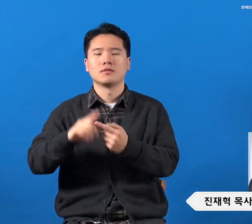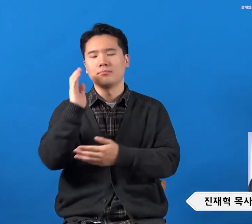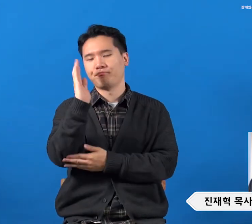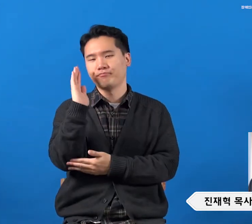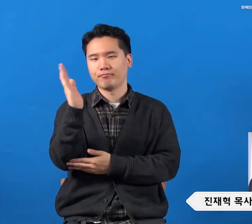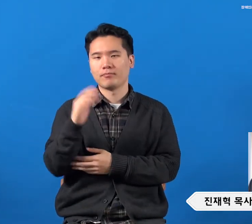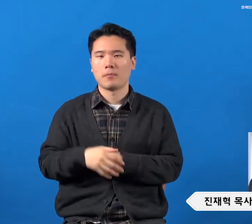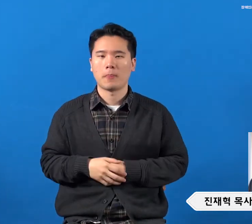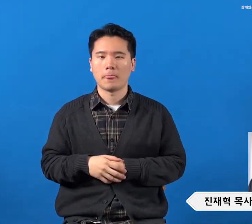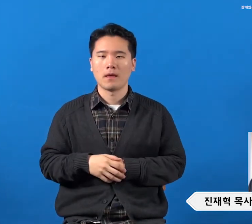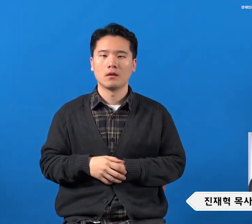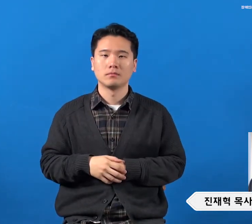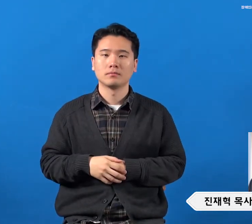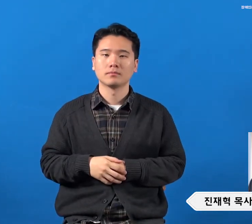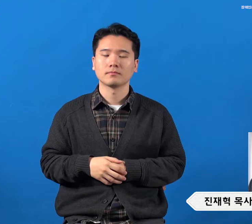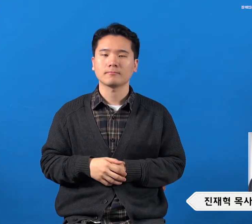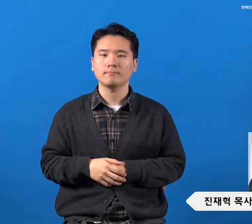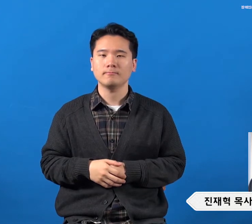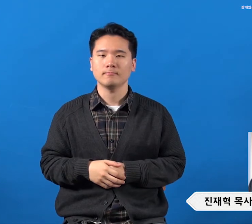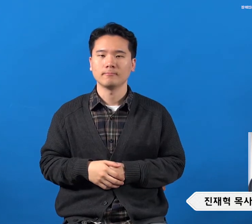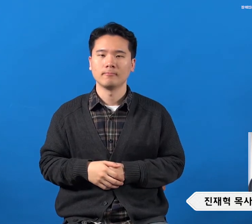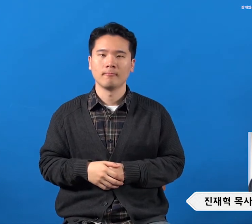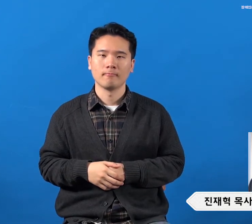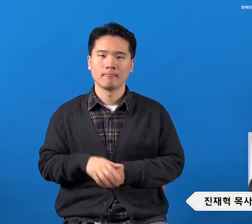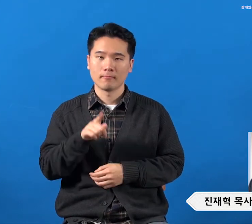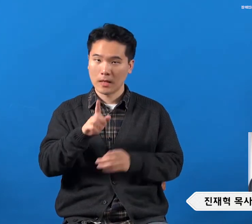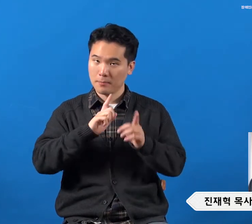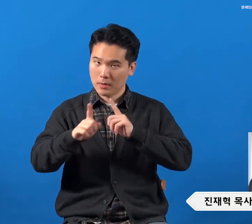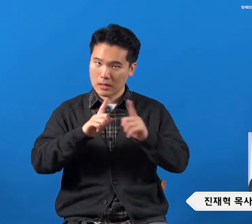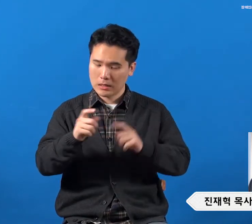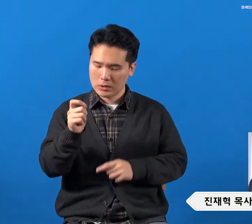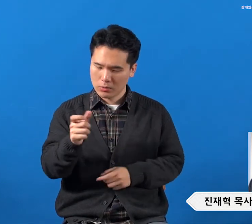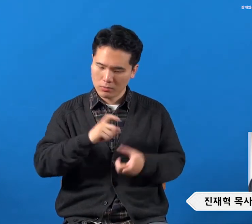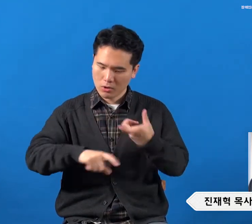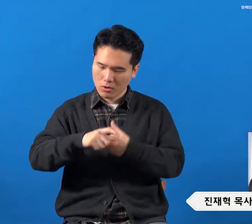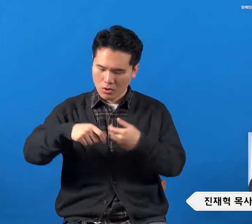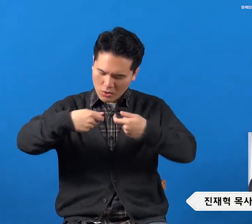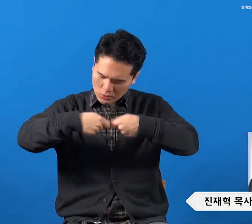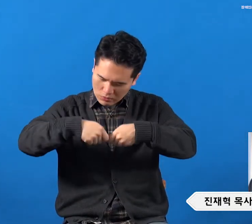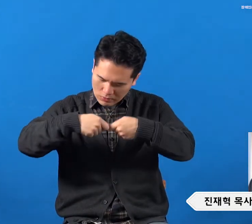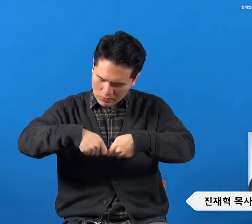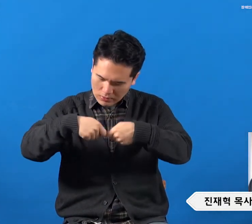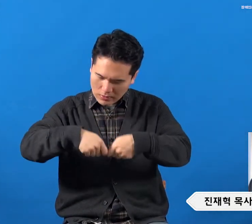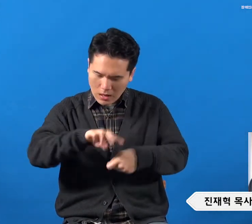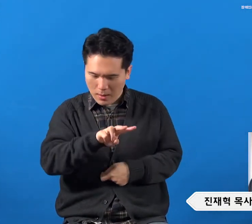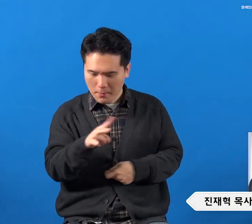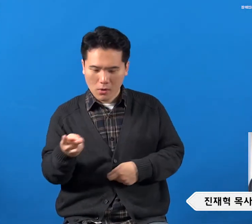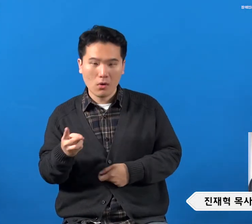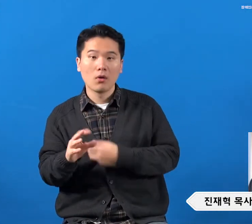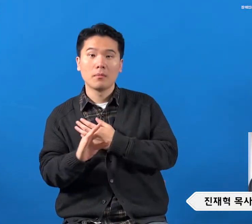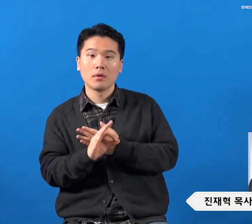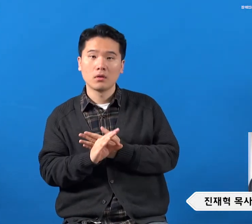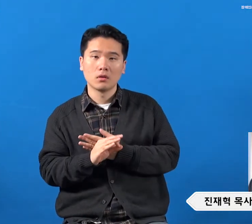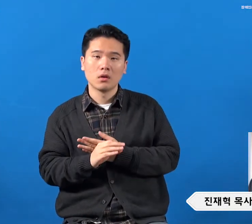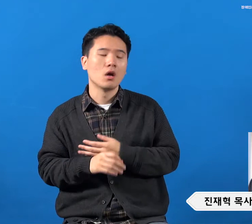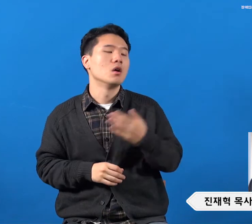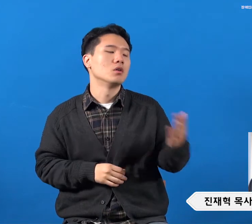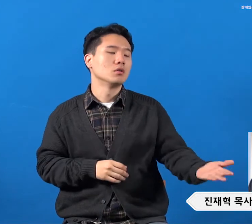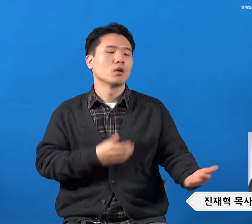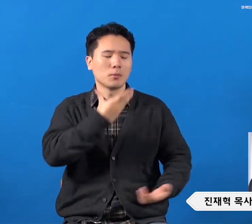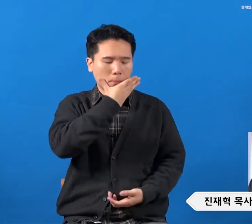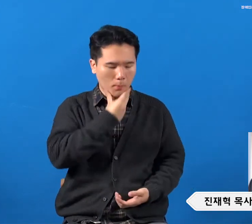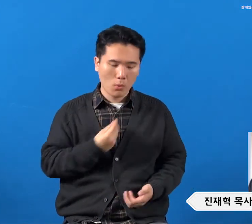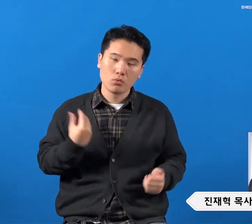you shall be a blessing. 이 말씀을 좀 더 정확하게 우리말로 번역한다면